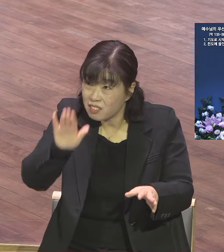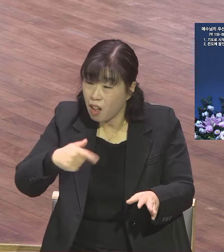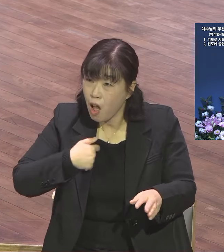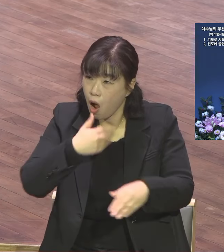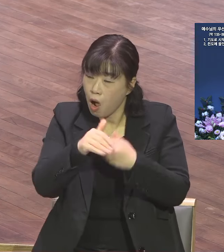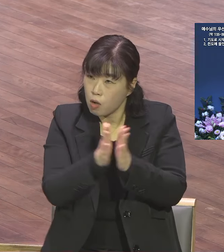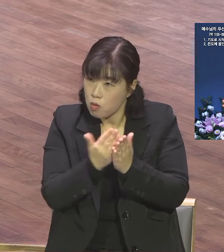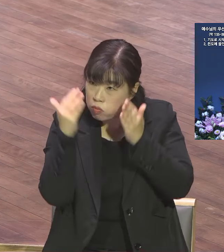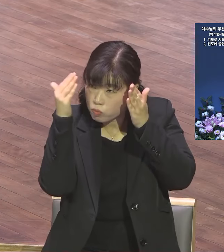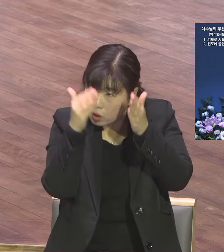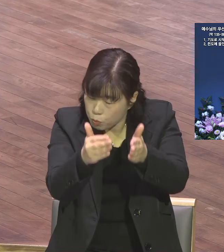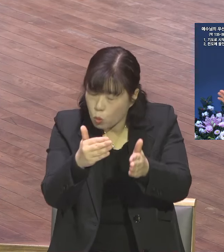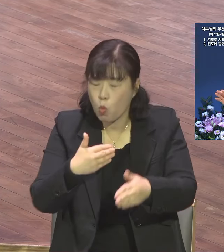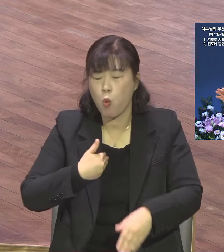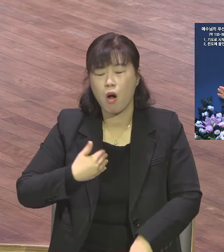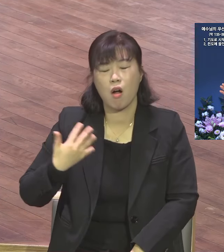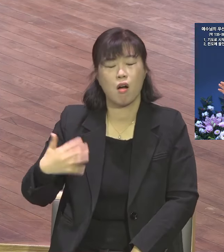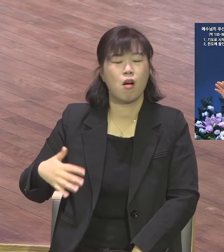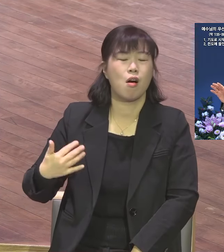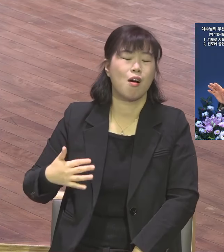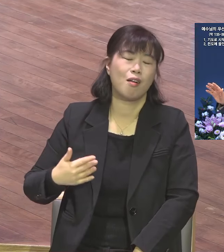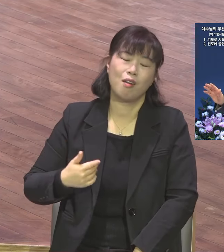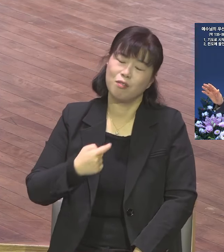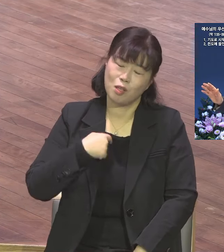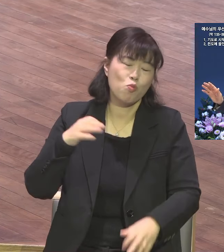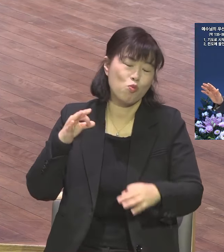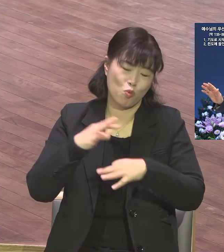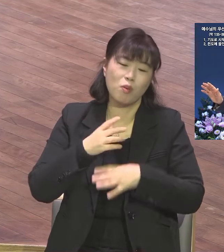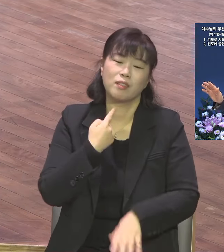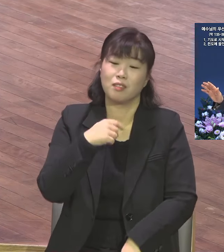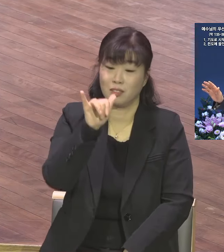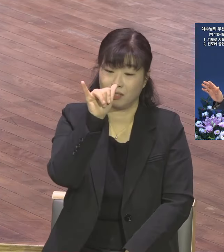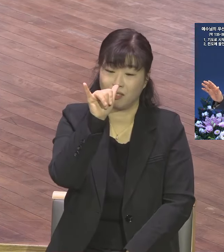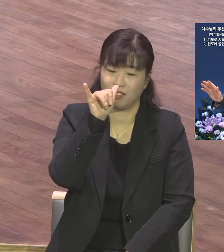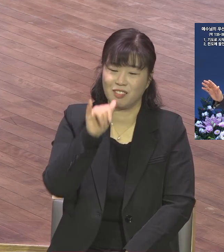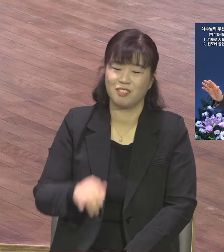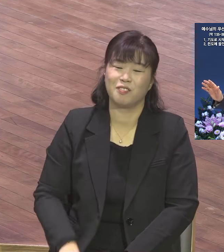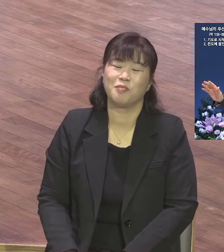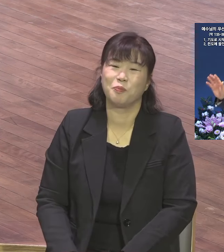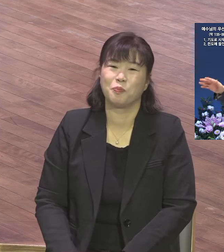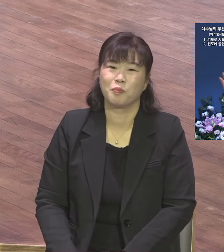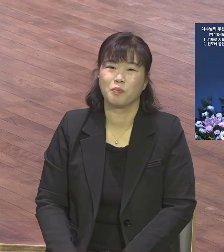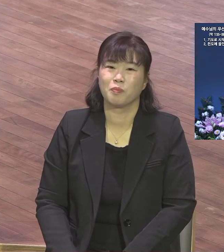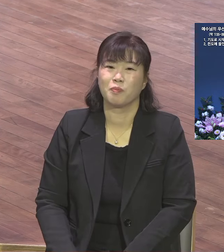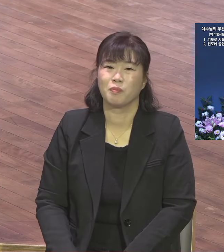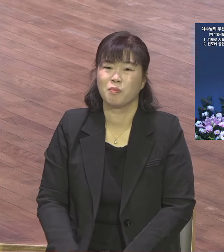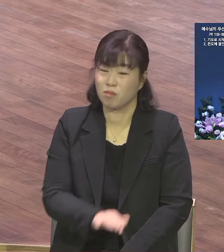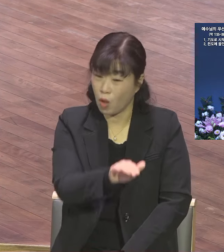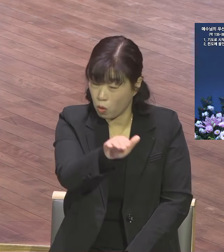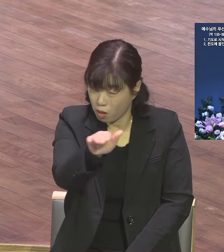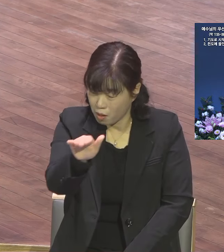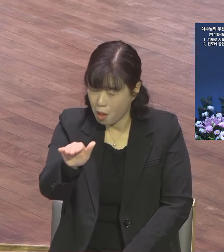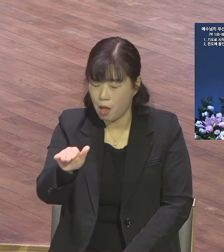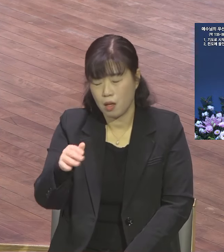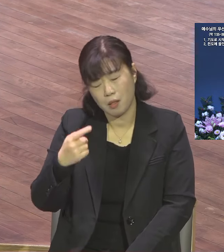권륙전도요. 부모가 친척이 지금 안 믿으면 지옥 가는 게, 믿는다고 하면 가만히 둘 수 없지요.